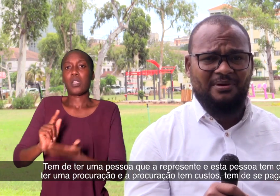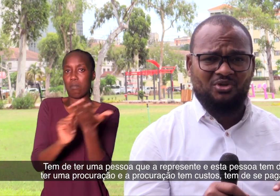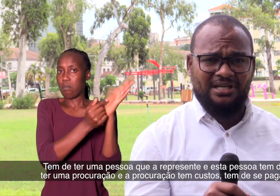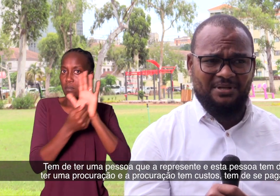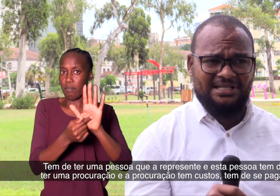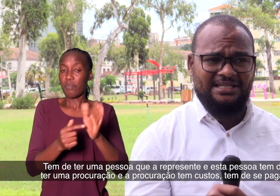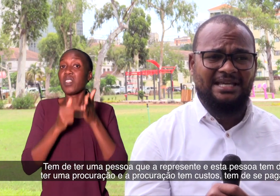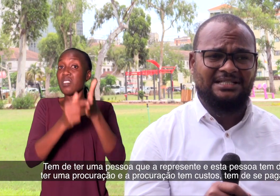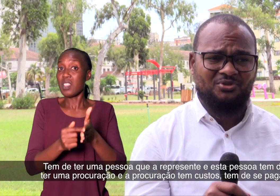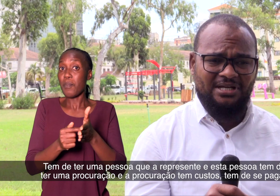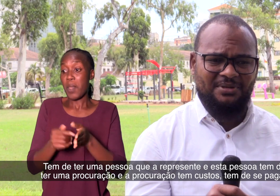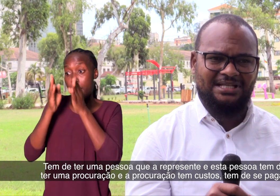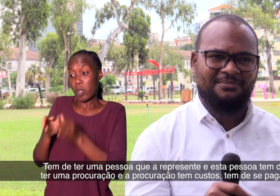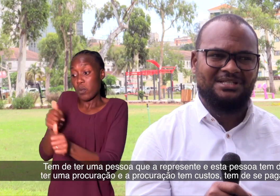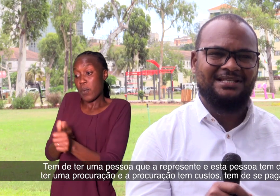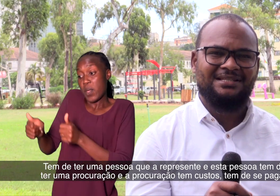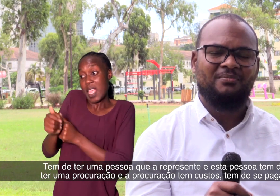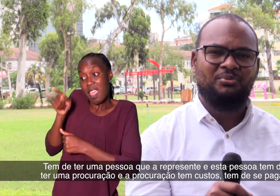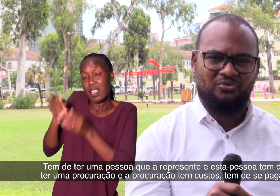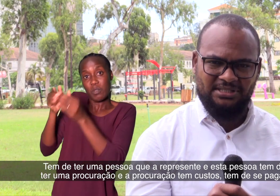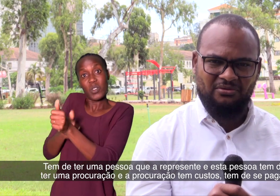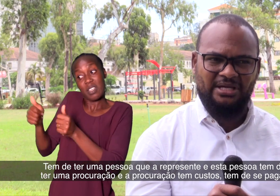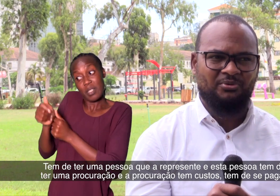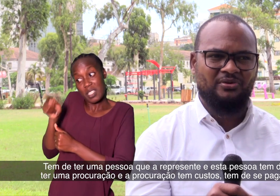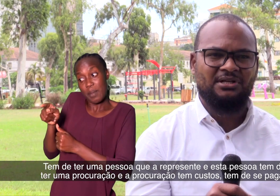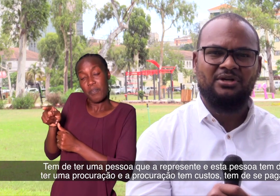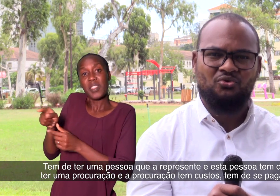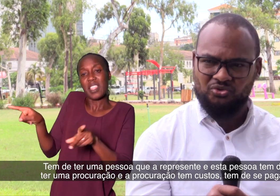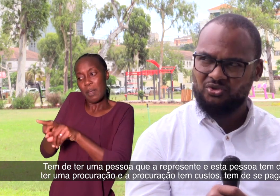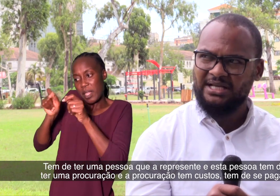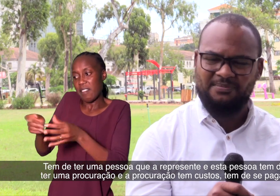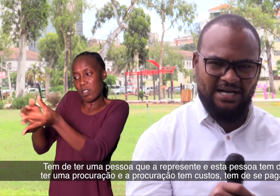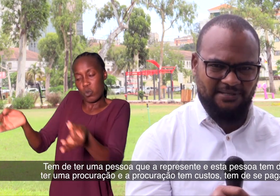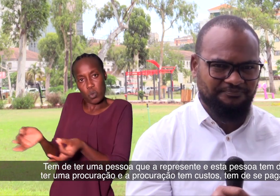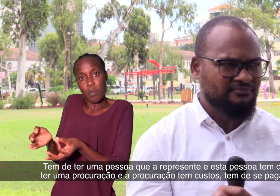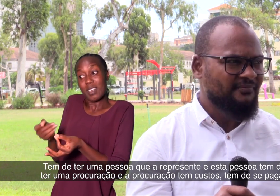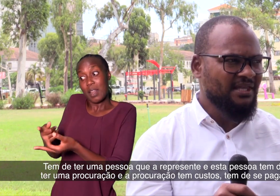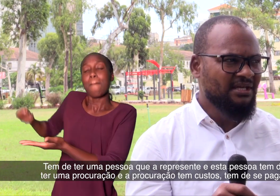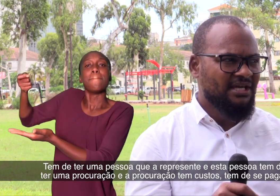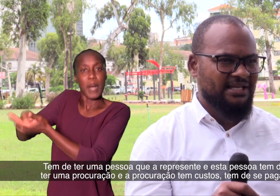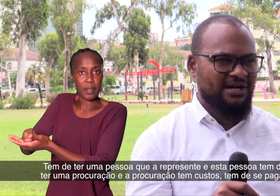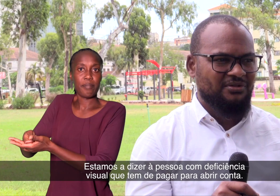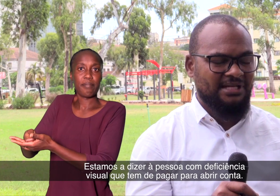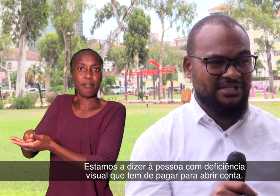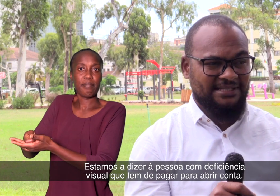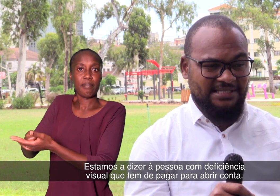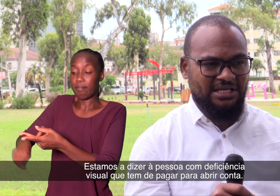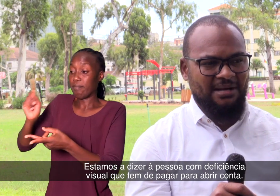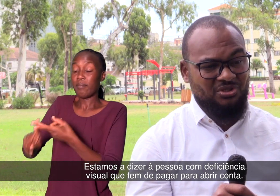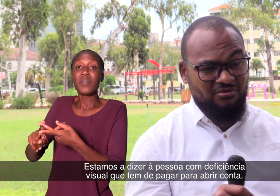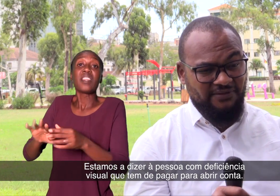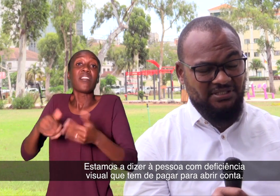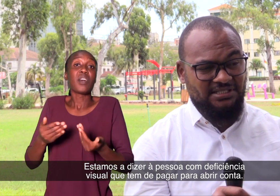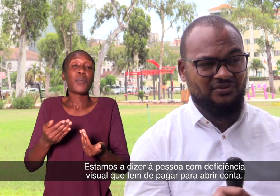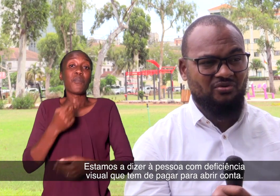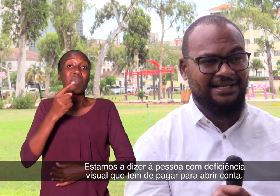Tem que ter uma pessoa que represente. E esta pessoa que representa precisa de ter uma procuração. E a procuração tem custos. Tem que se pagar. Então, estamos a dizer